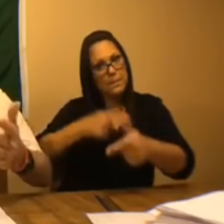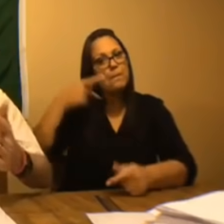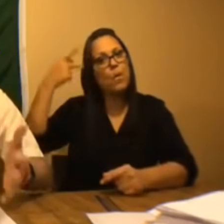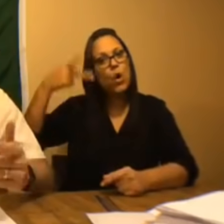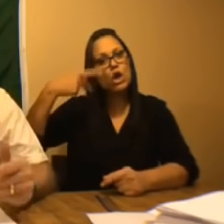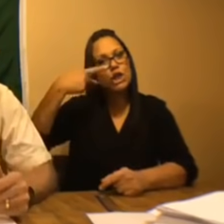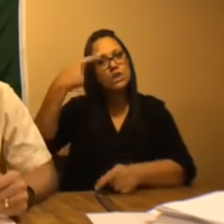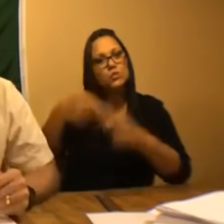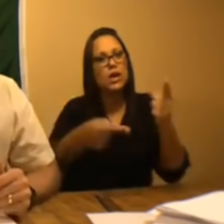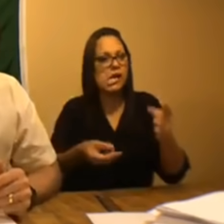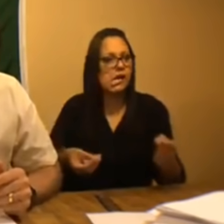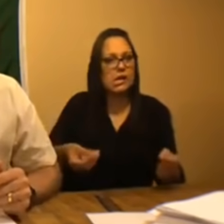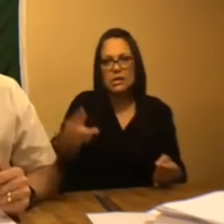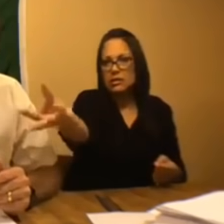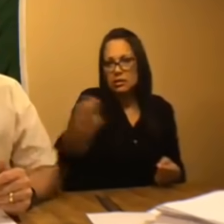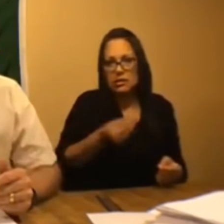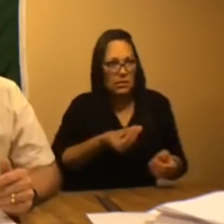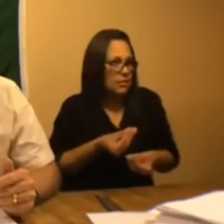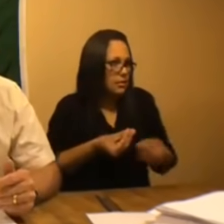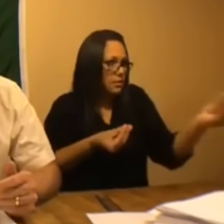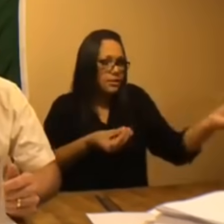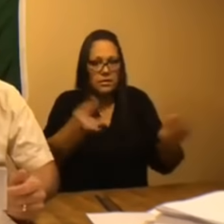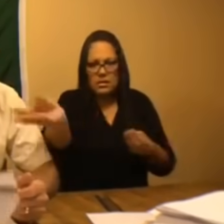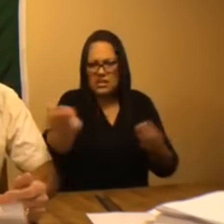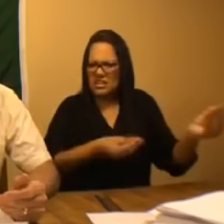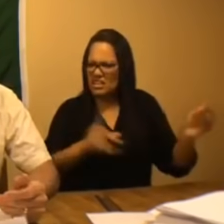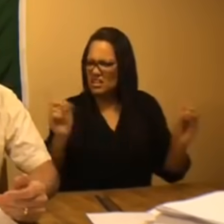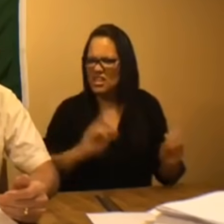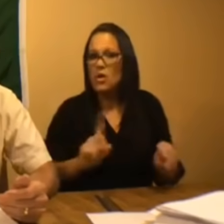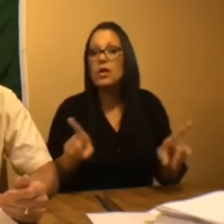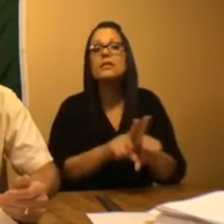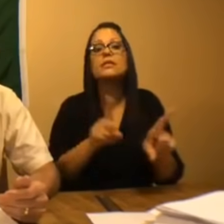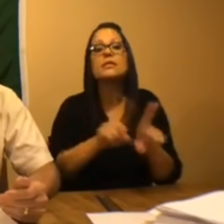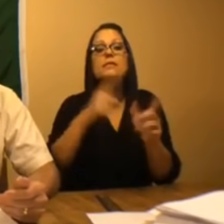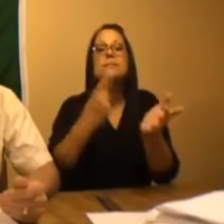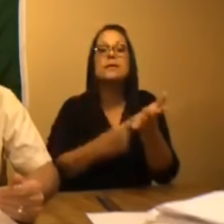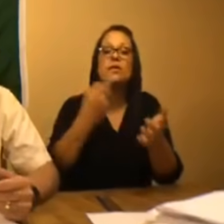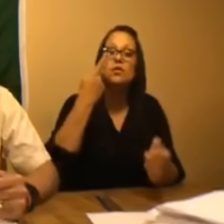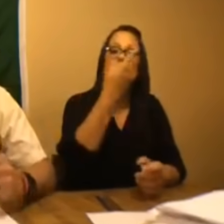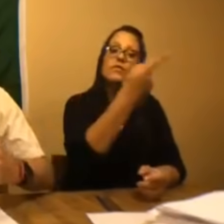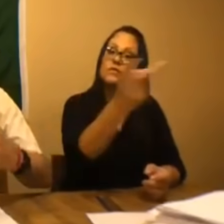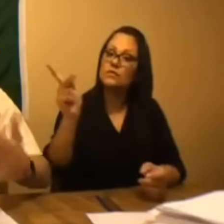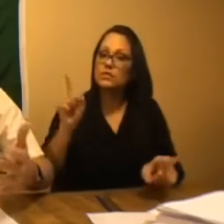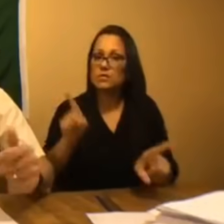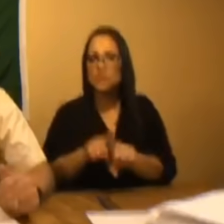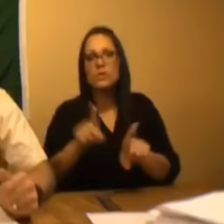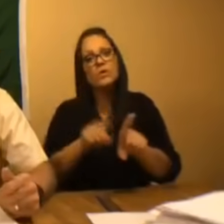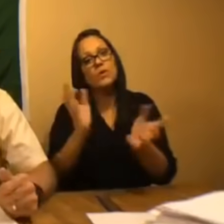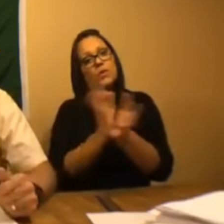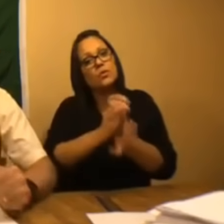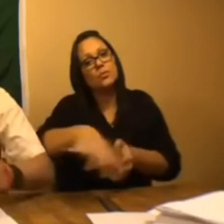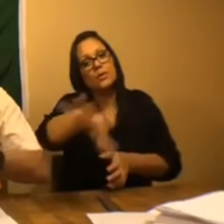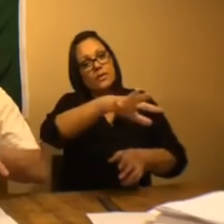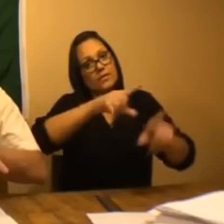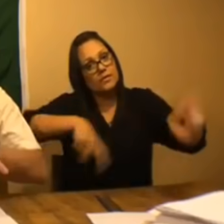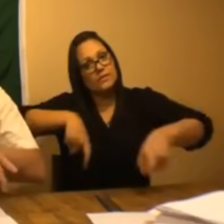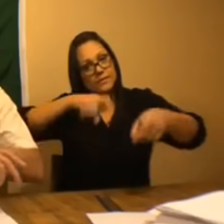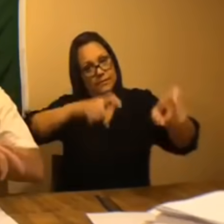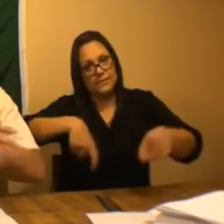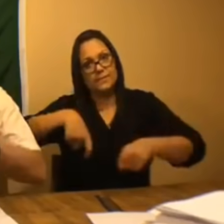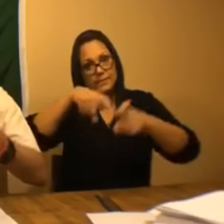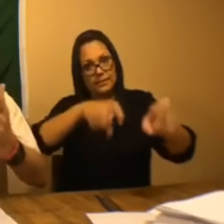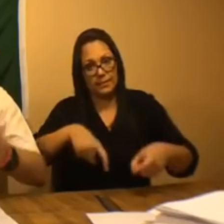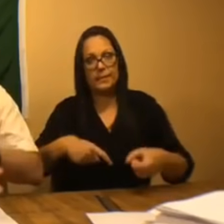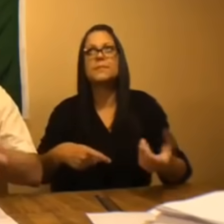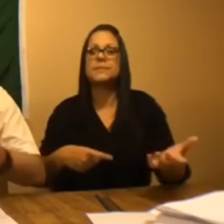sem eu tomar lá da cá. Recebemos também a visita de de mais agricultores, porque